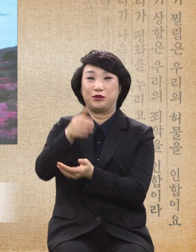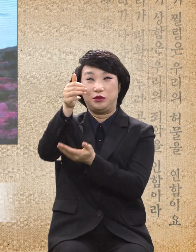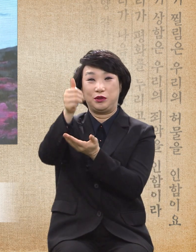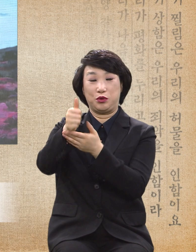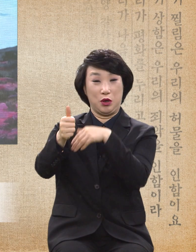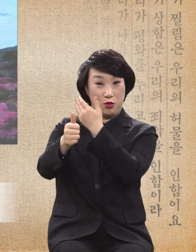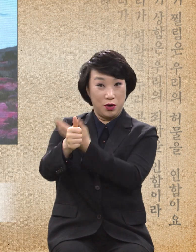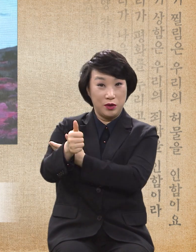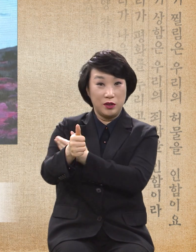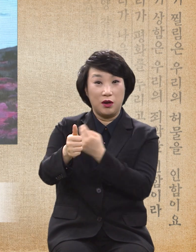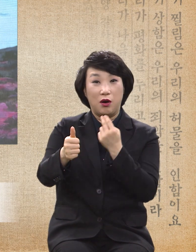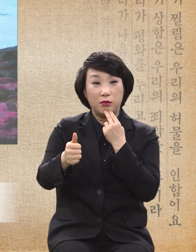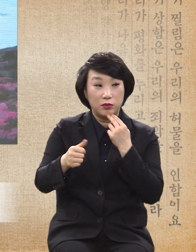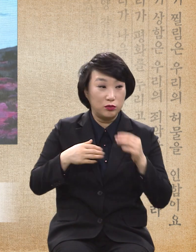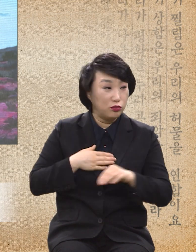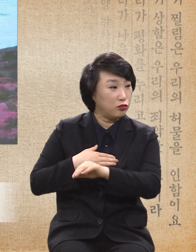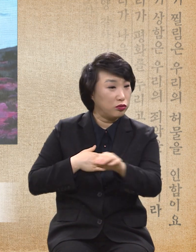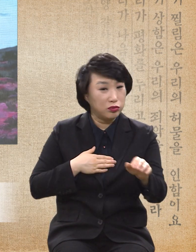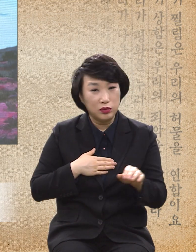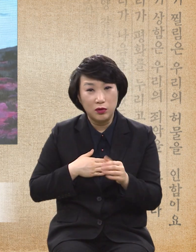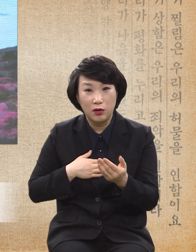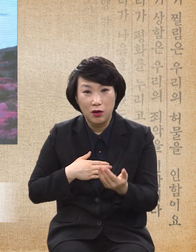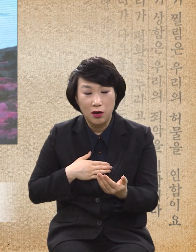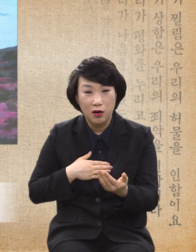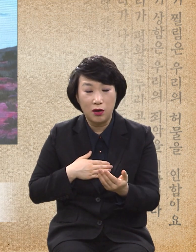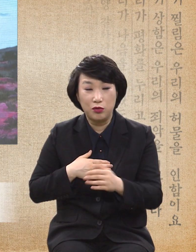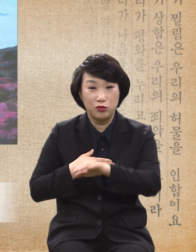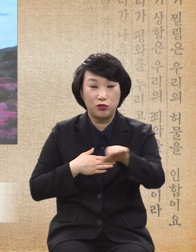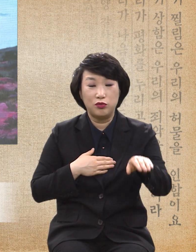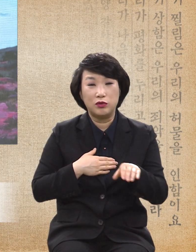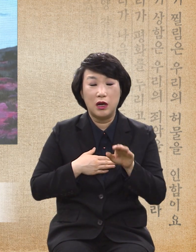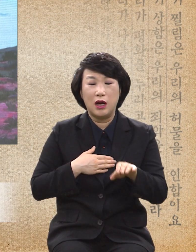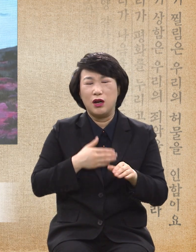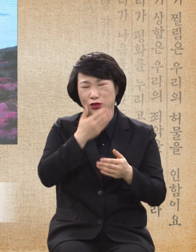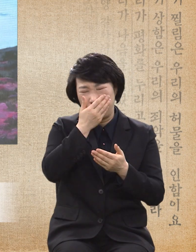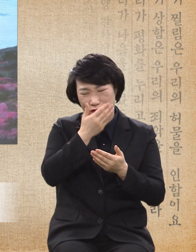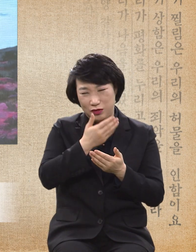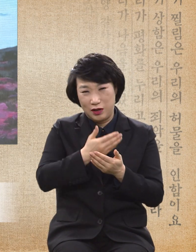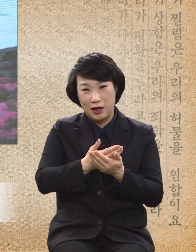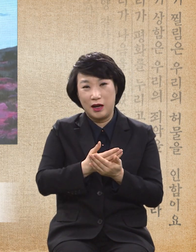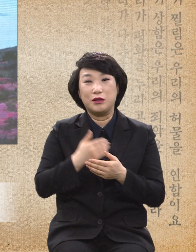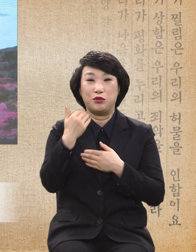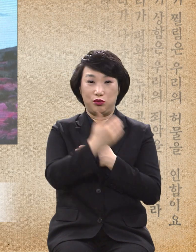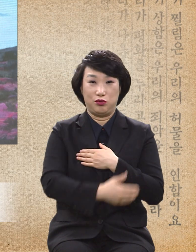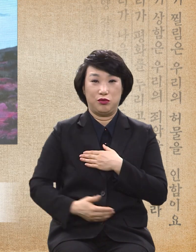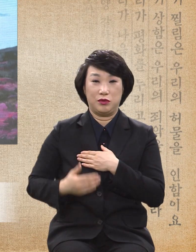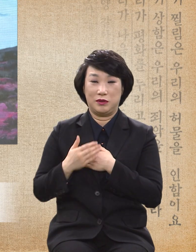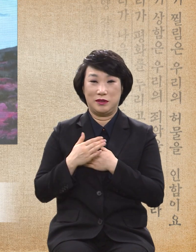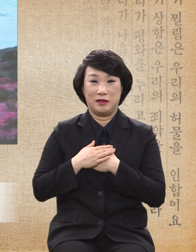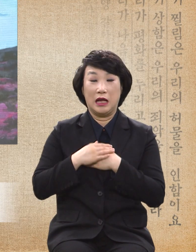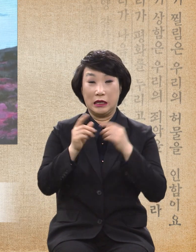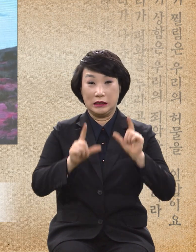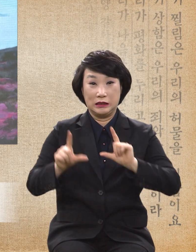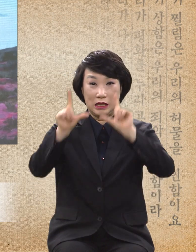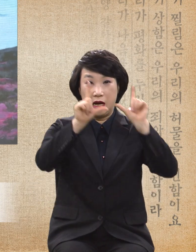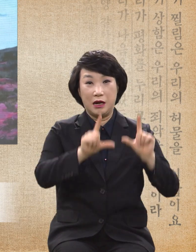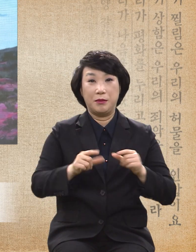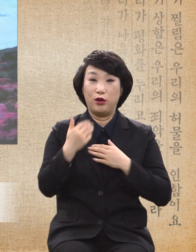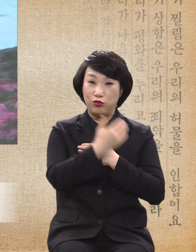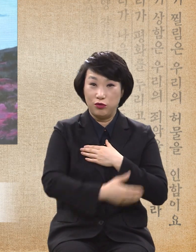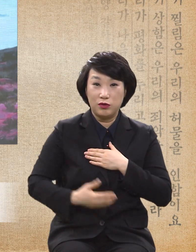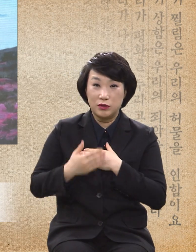소리도의 권세가 없이는 우리의 귀중한 육신의 삶의